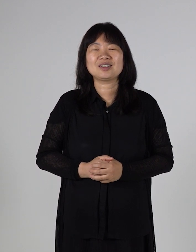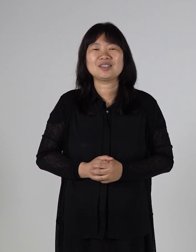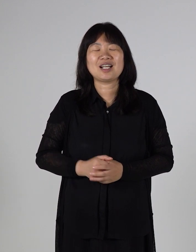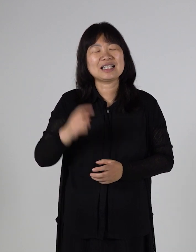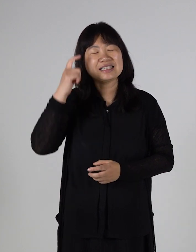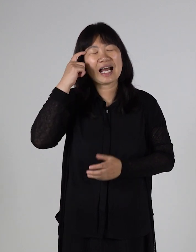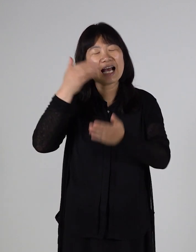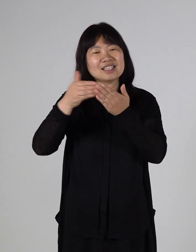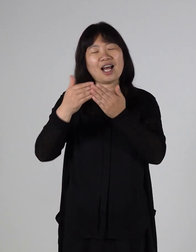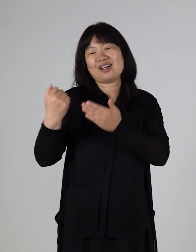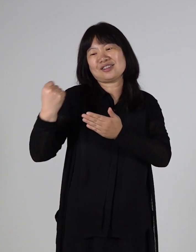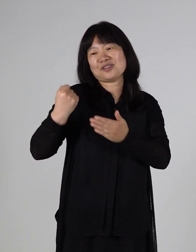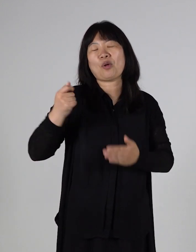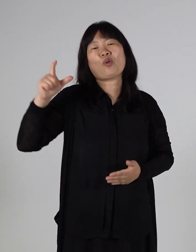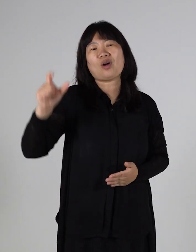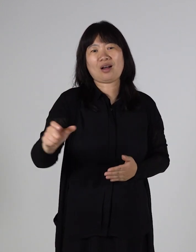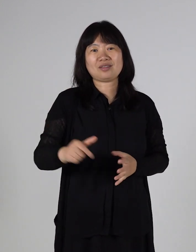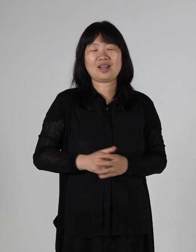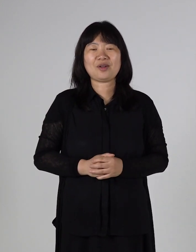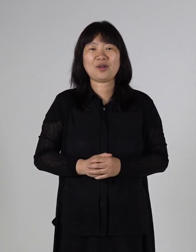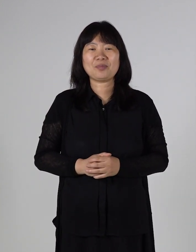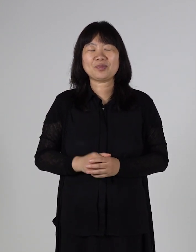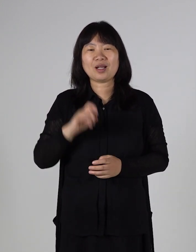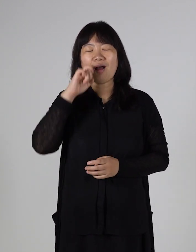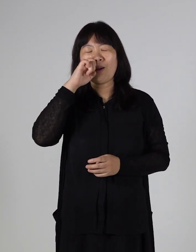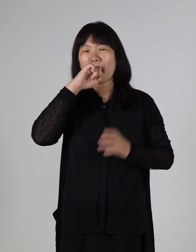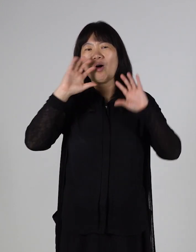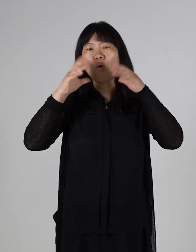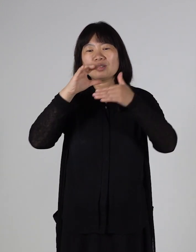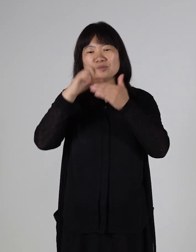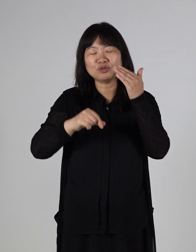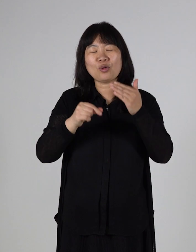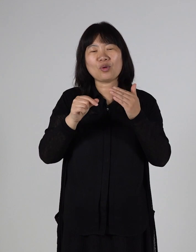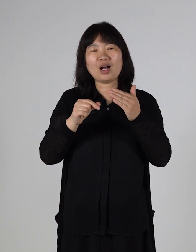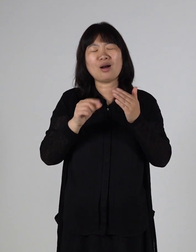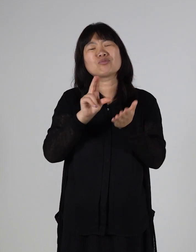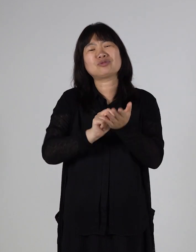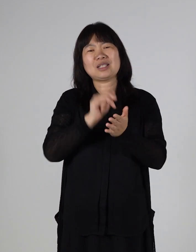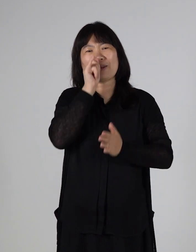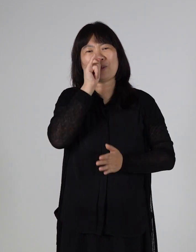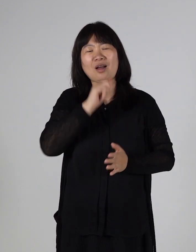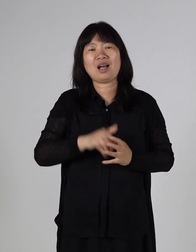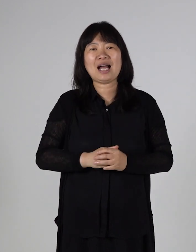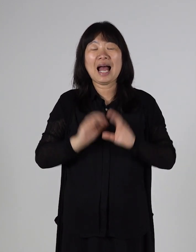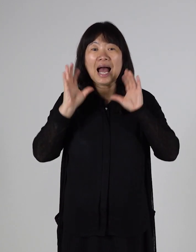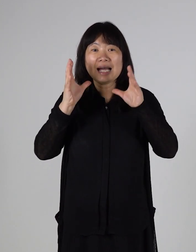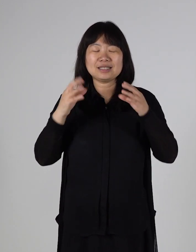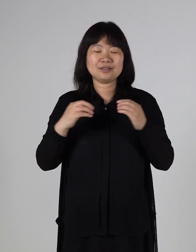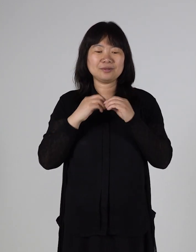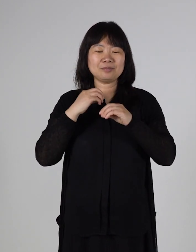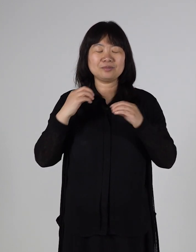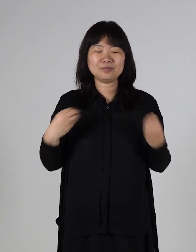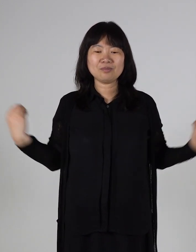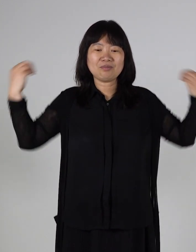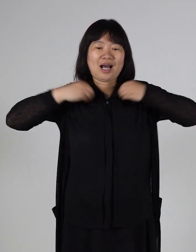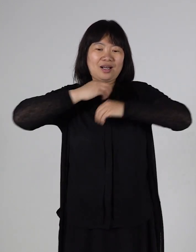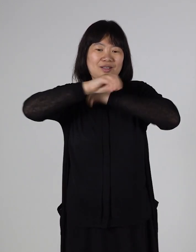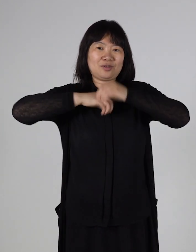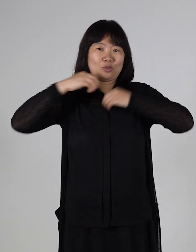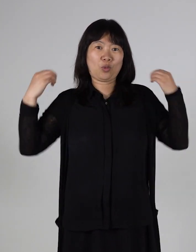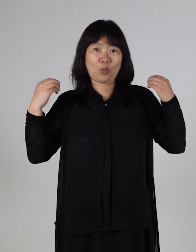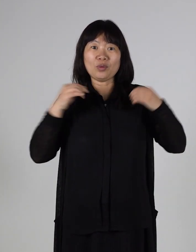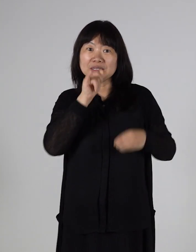무슨 어린이 프로가 한때 큰 문제가 됐었죠. 왜 애들 망토 걸치고 막